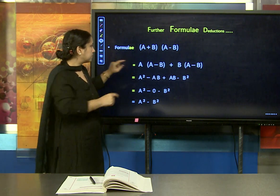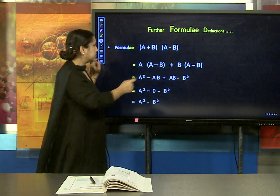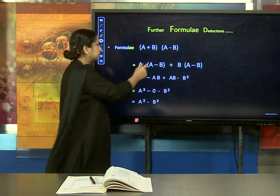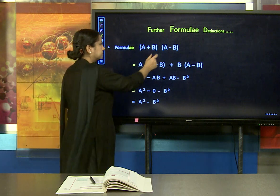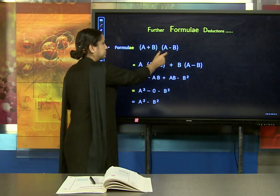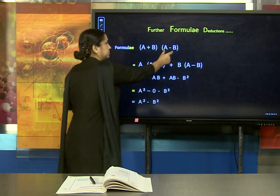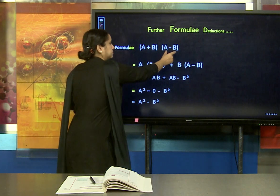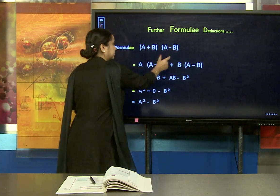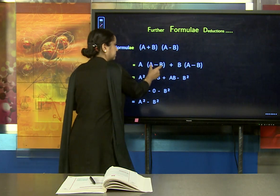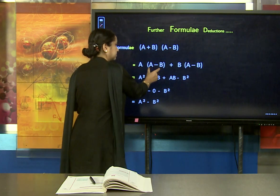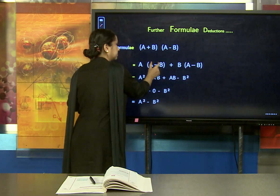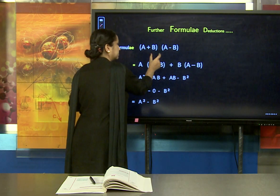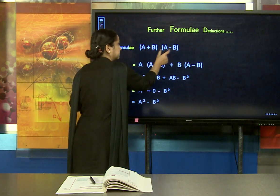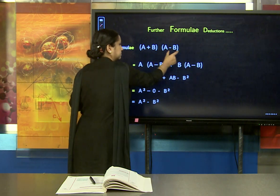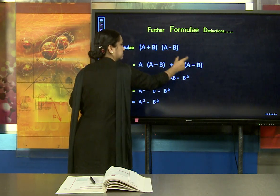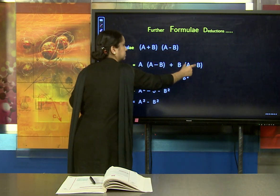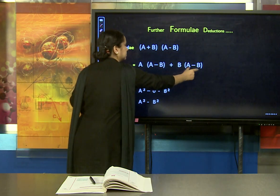तो देखिए, इनको इस तरह से गुणा किया जाएगा।